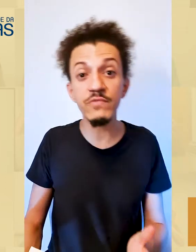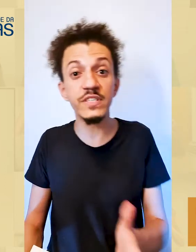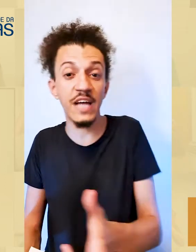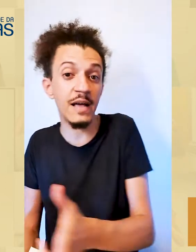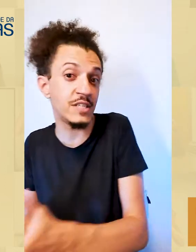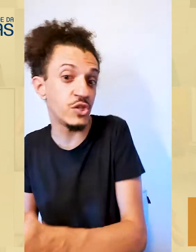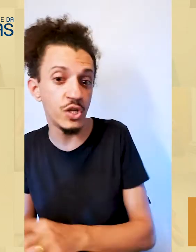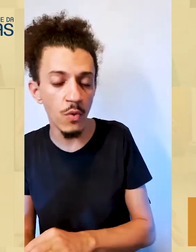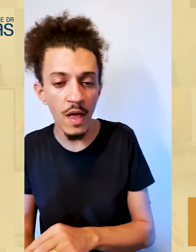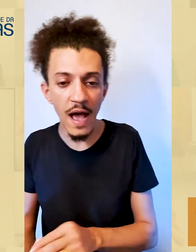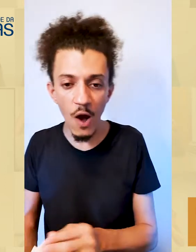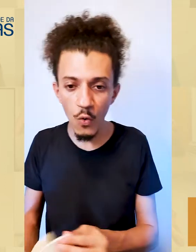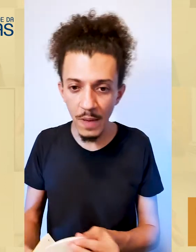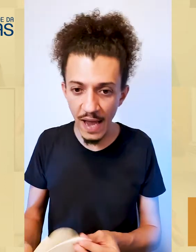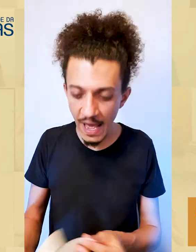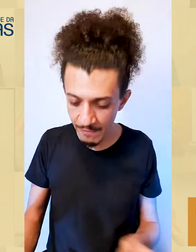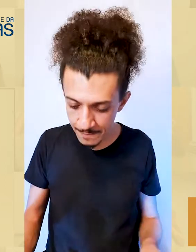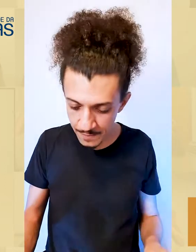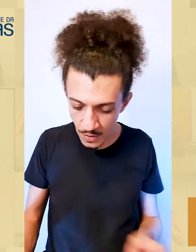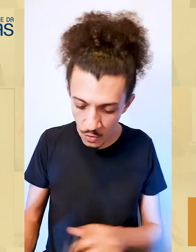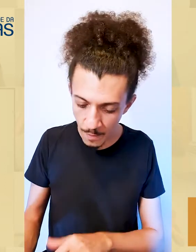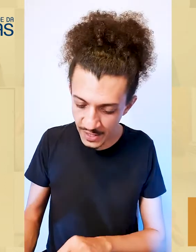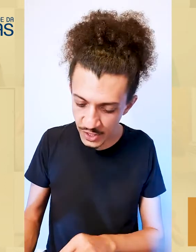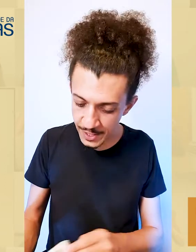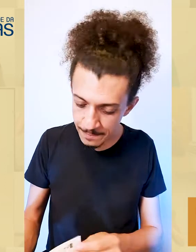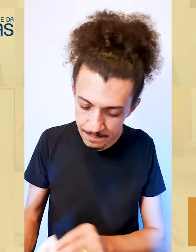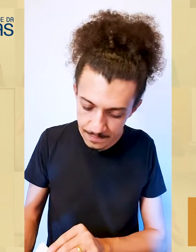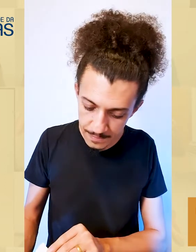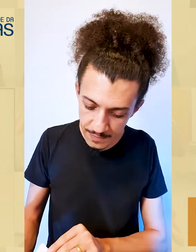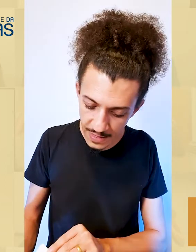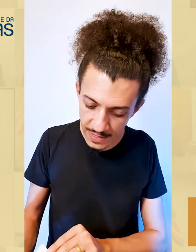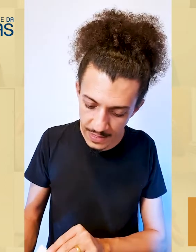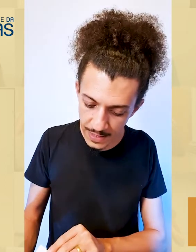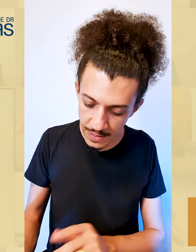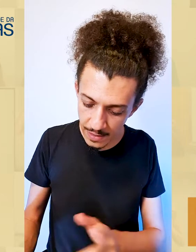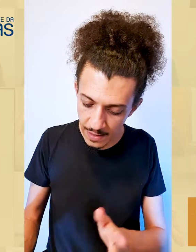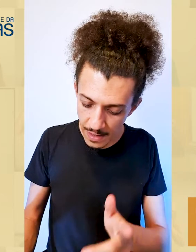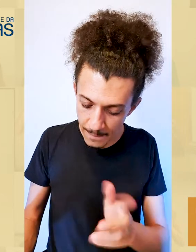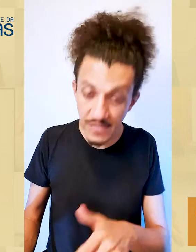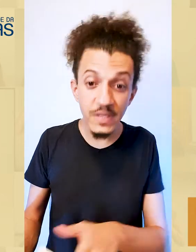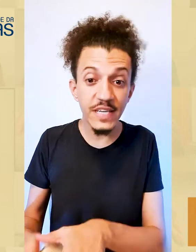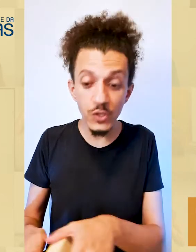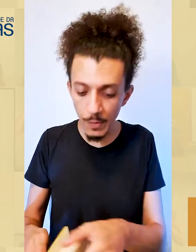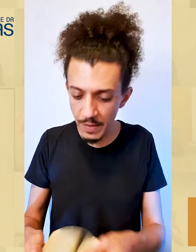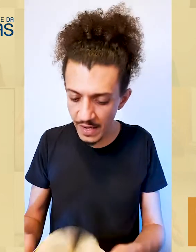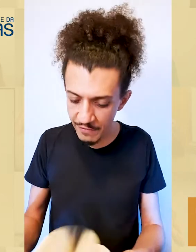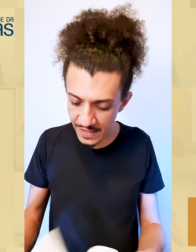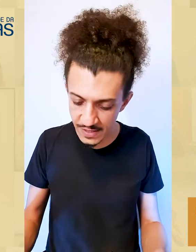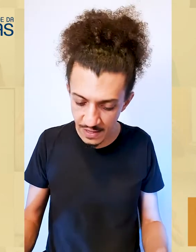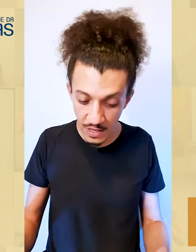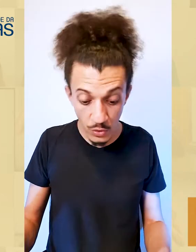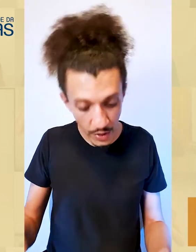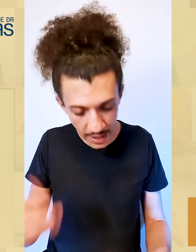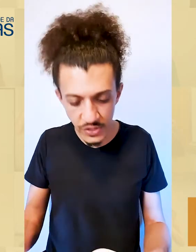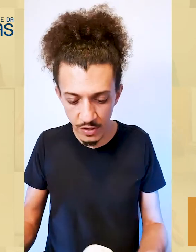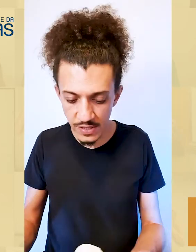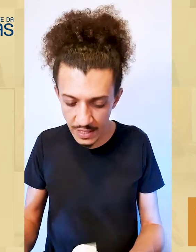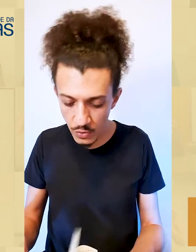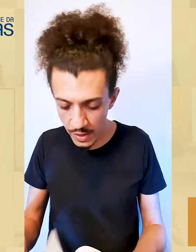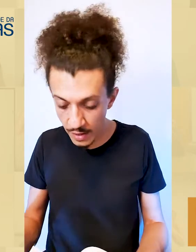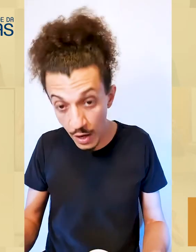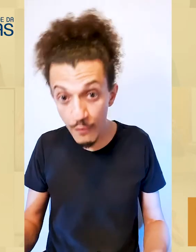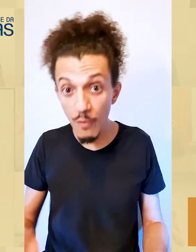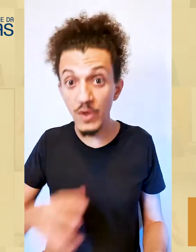comentada, se você já assistiu a alguma live, comente aqui. E mesmo que seja a sua primeira vez, durante a